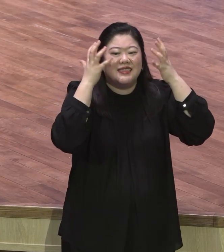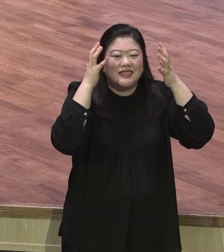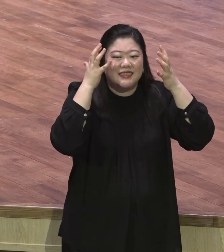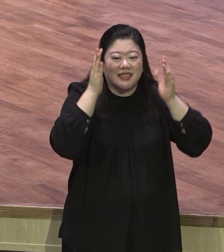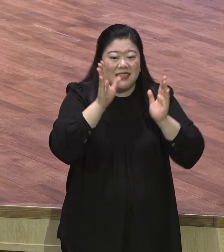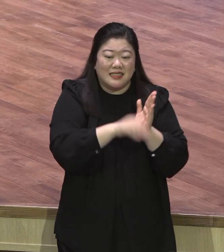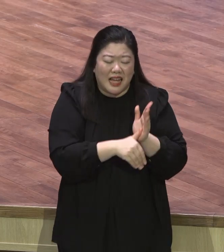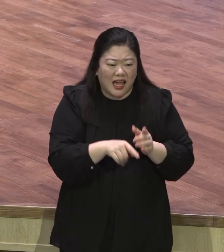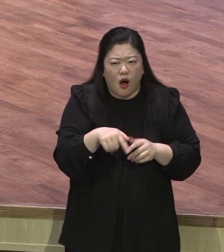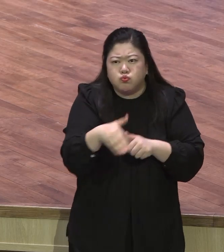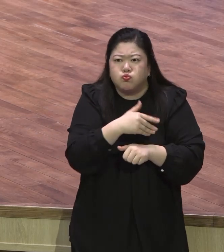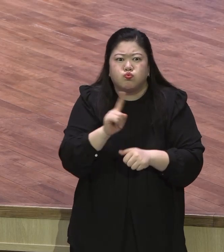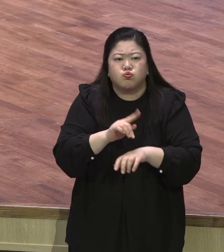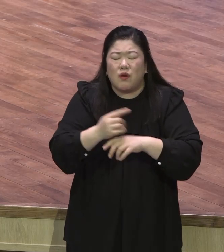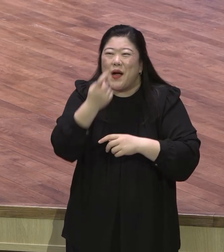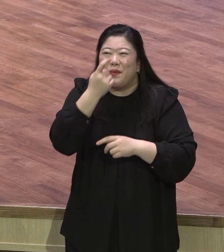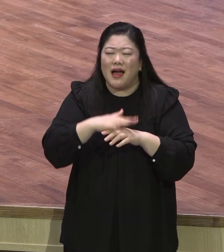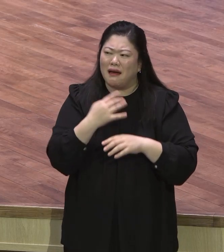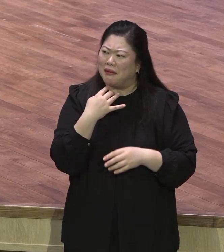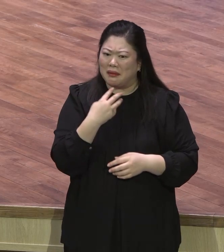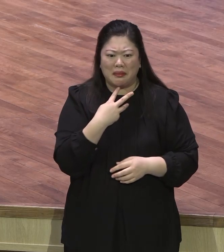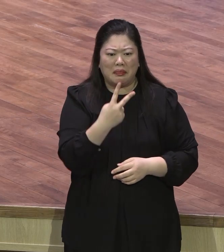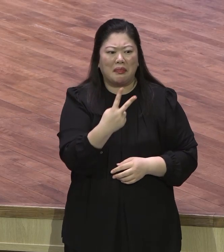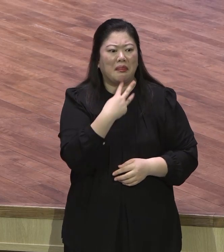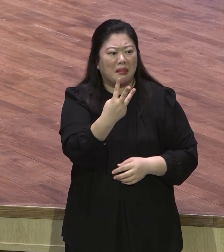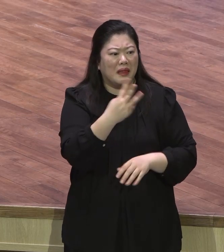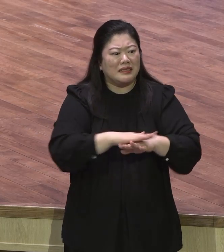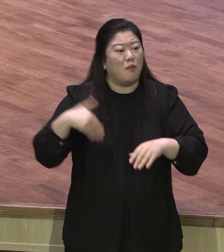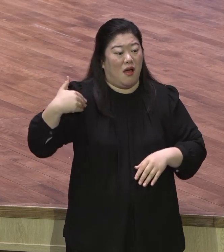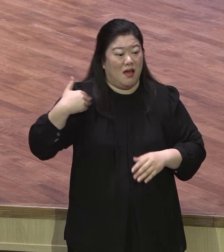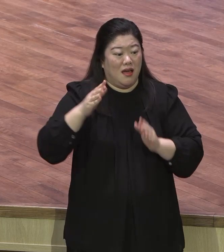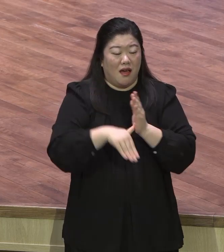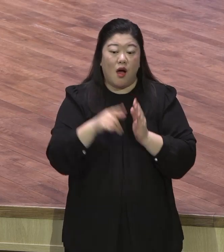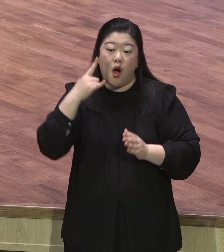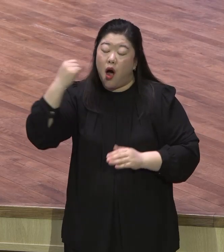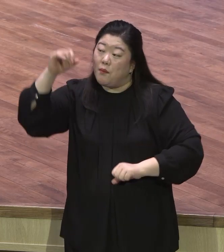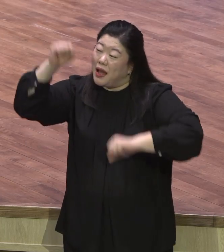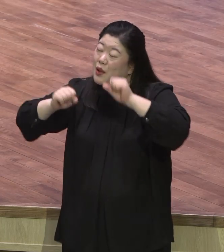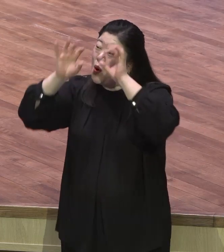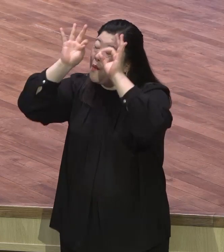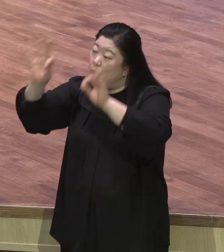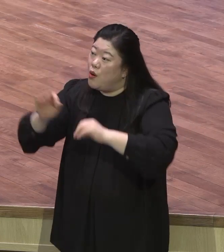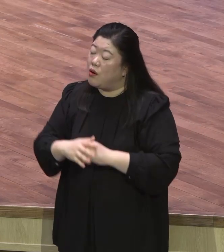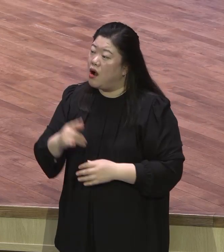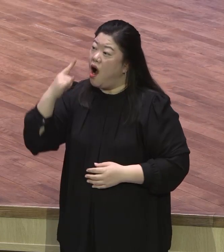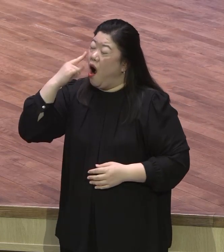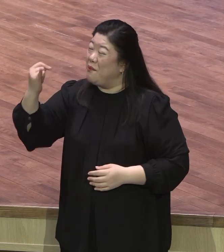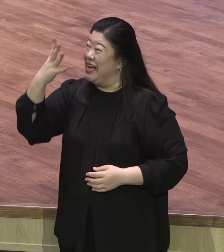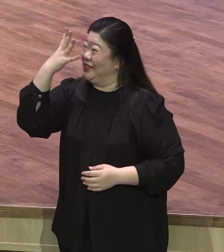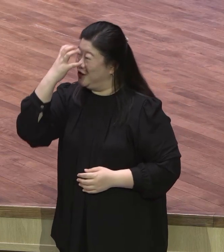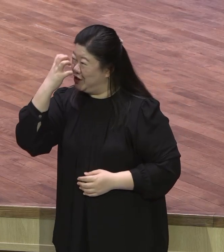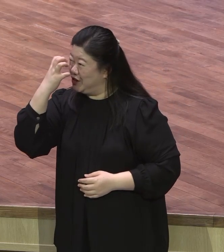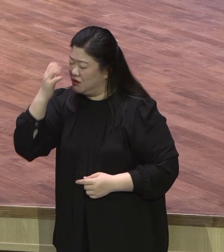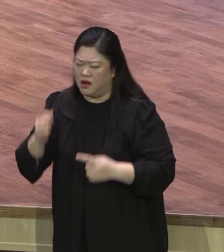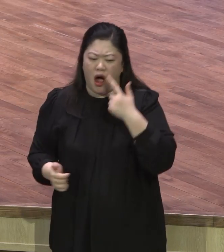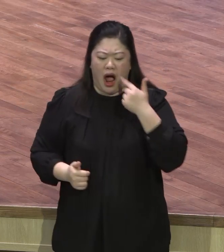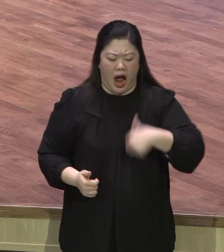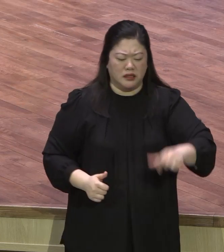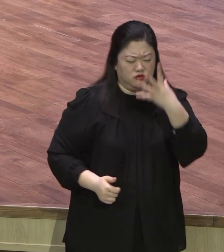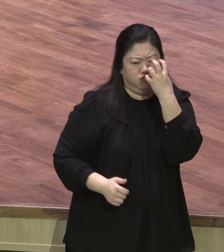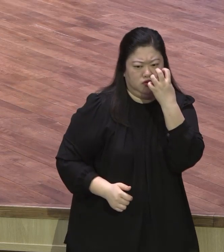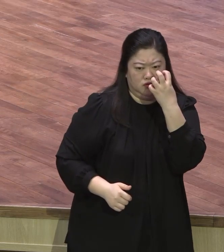동작과 어머니의 표현을 그렇게 감정을 읽어요 그러면서 어떻게 합니까 영향을